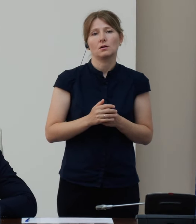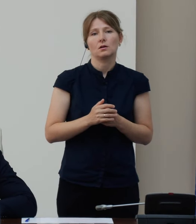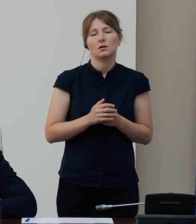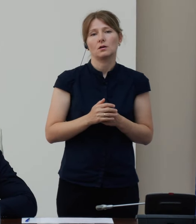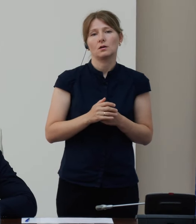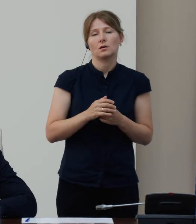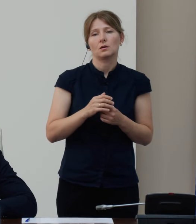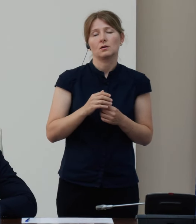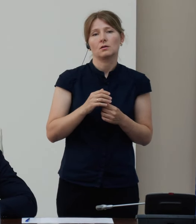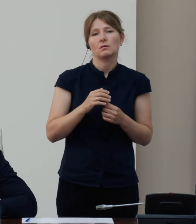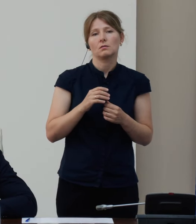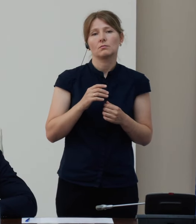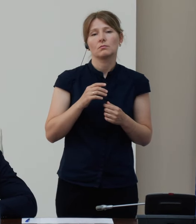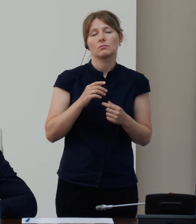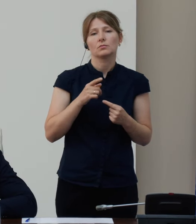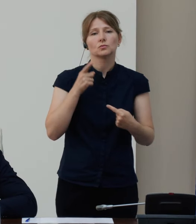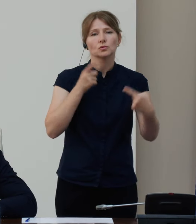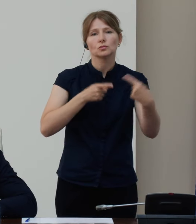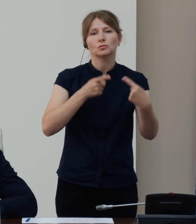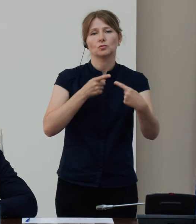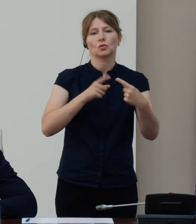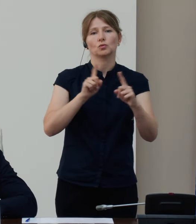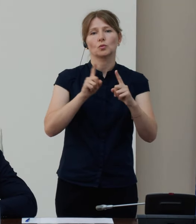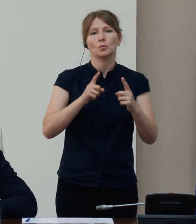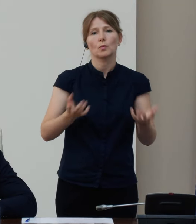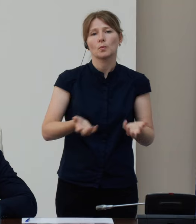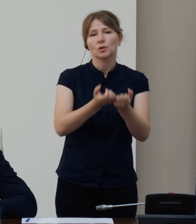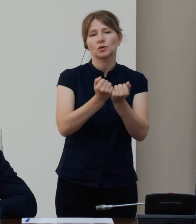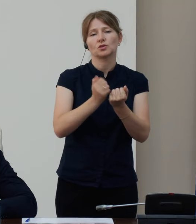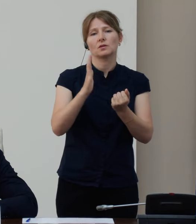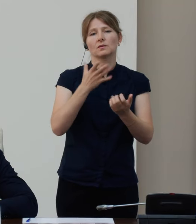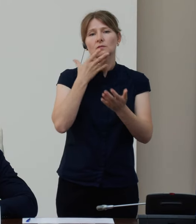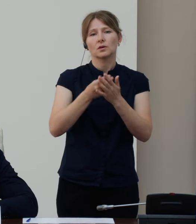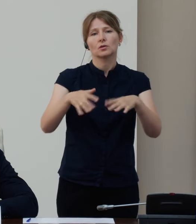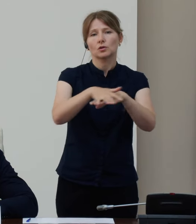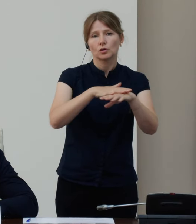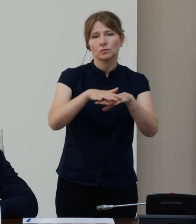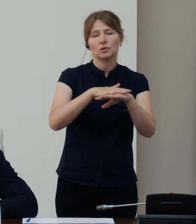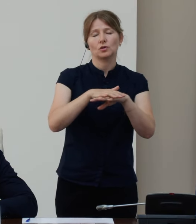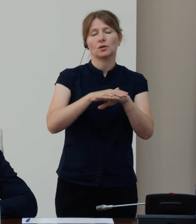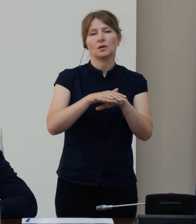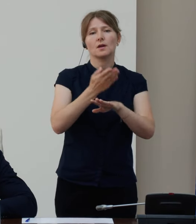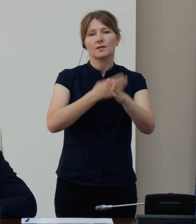mai vulnerabili din comunitate și din societate și